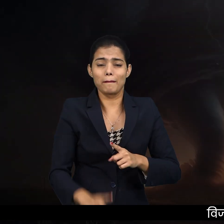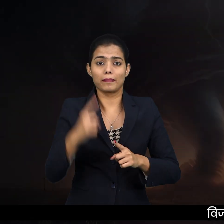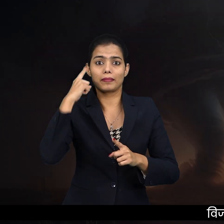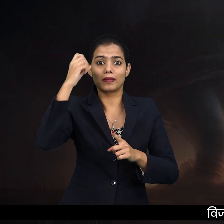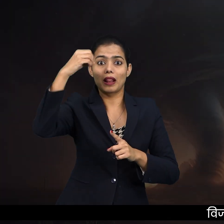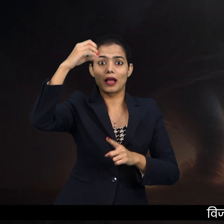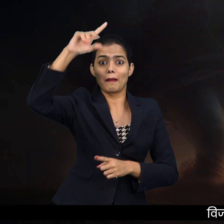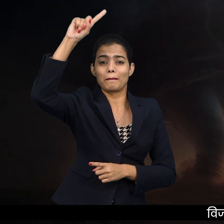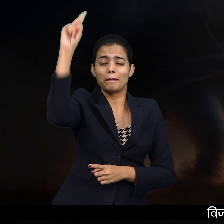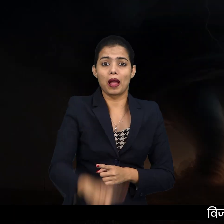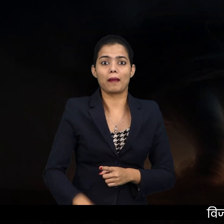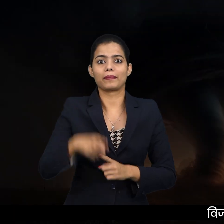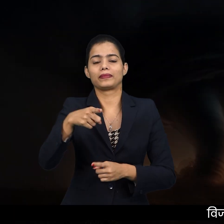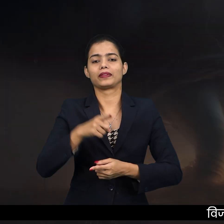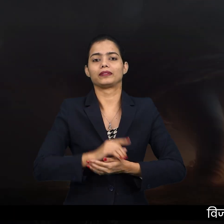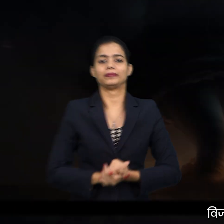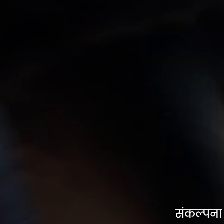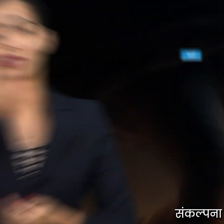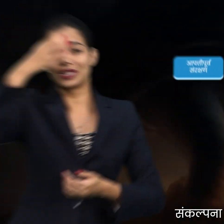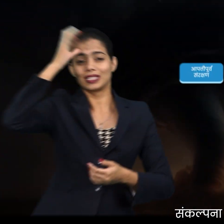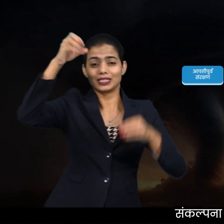विजा.